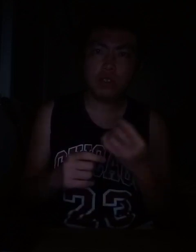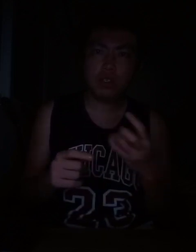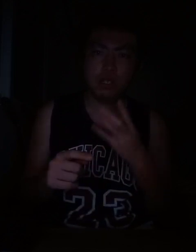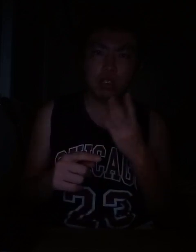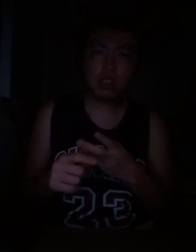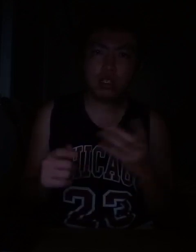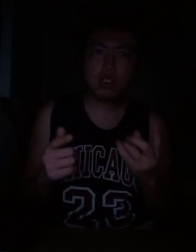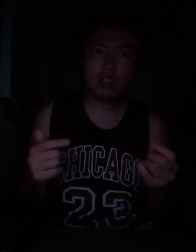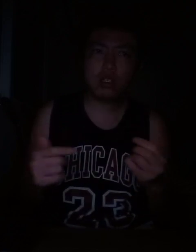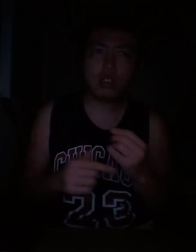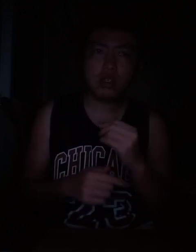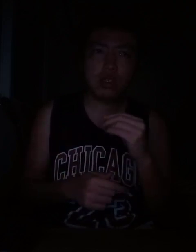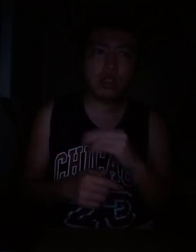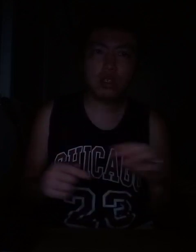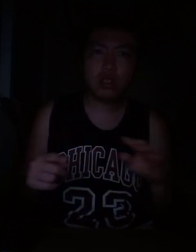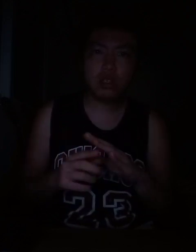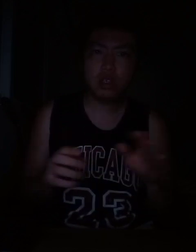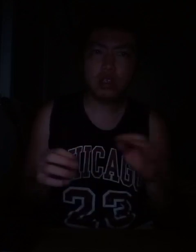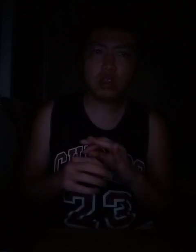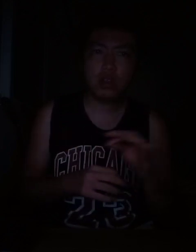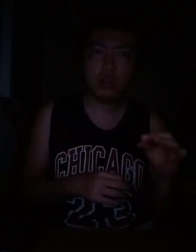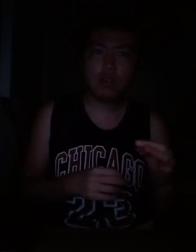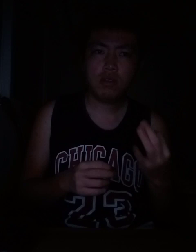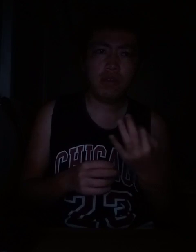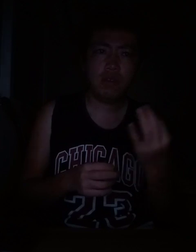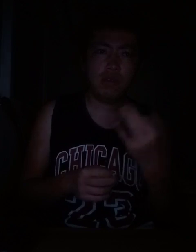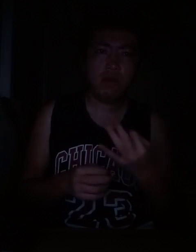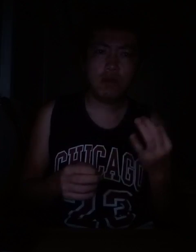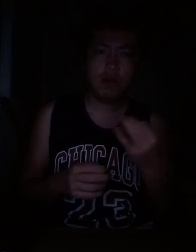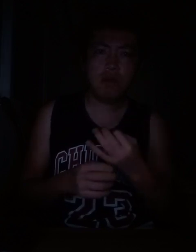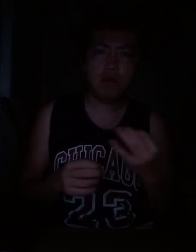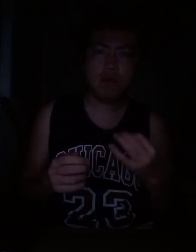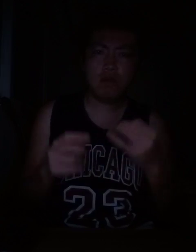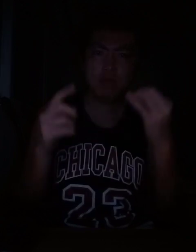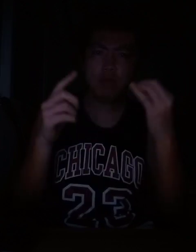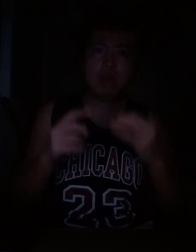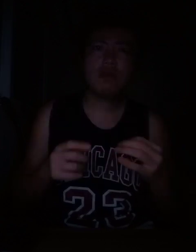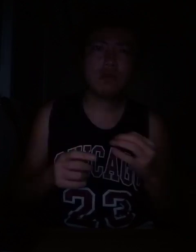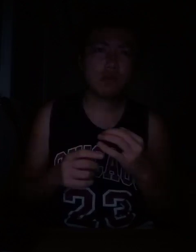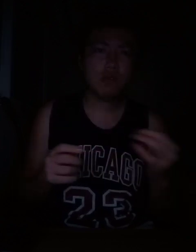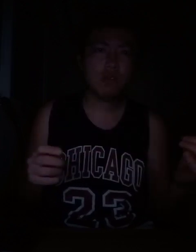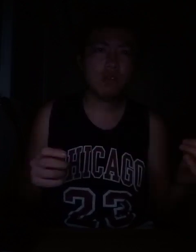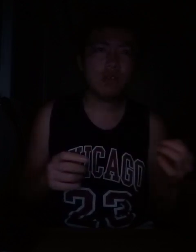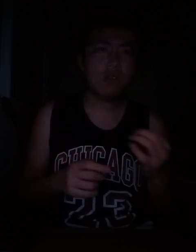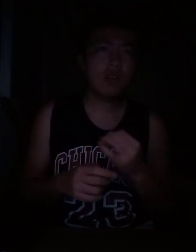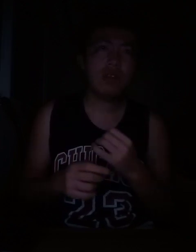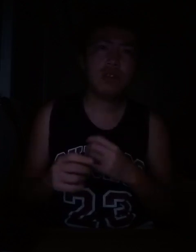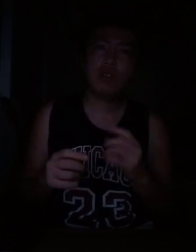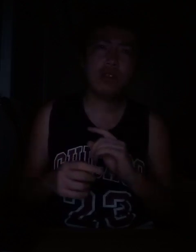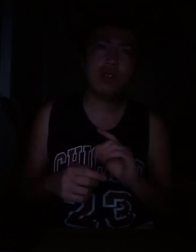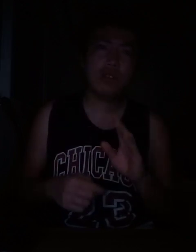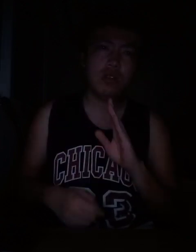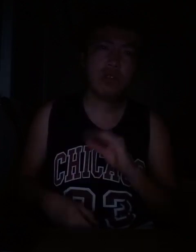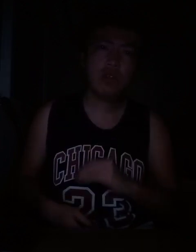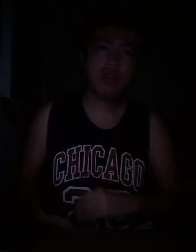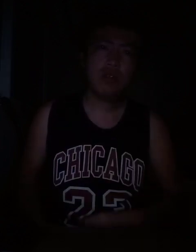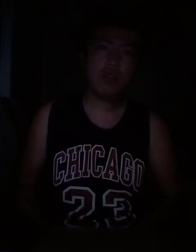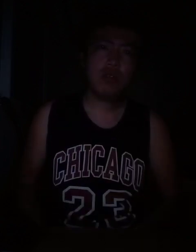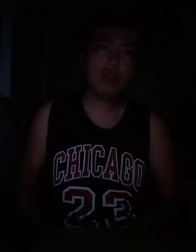싶지만 추석까지 앞둔 시점에 국민들에게 물가 부담을 더 지우기도 쉽지 않습니다. 경제 전반에 영향을